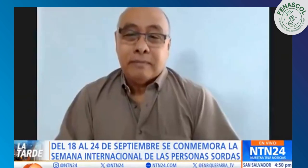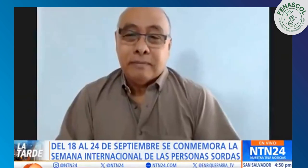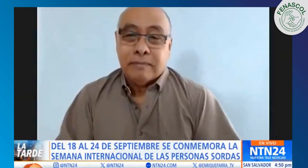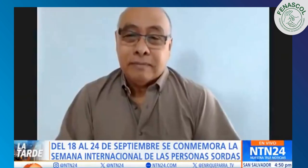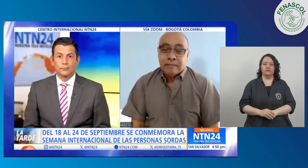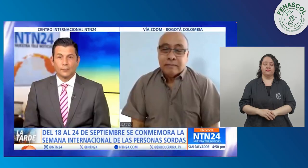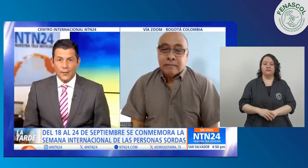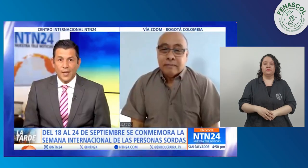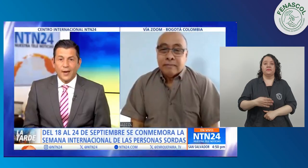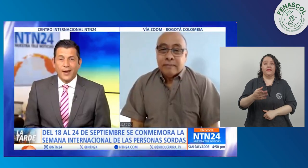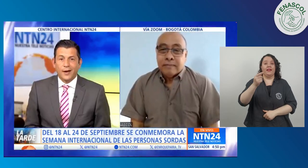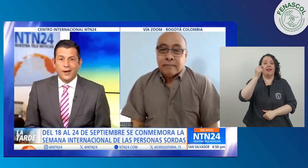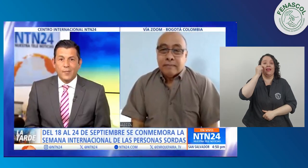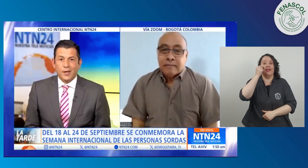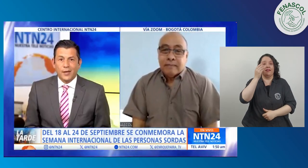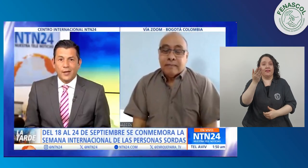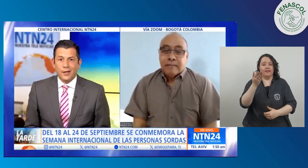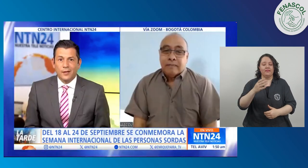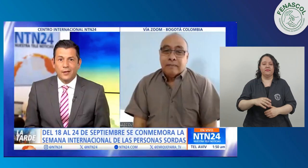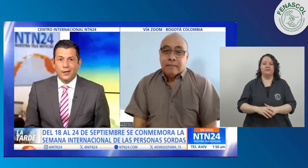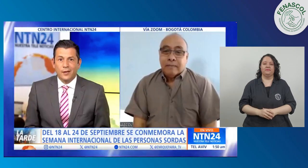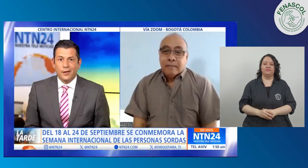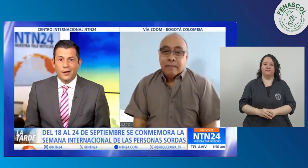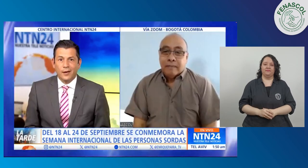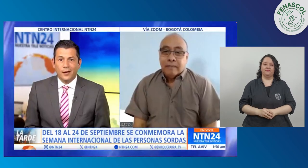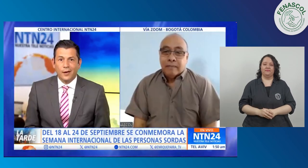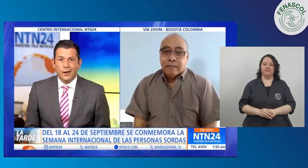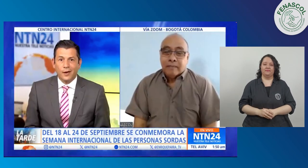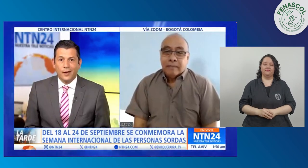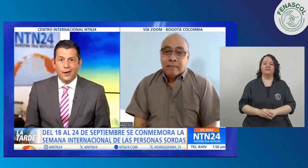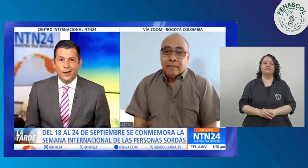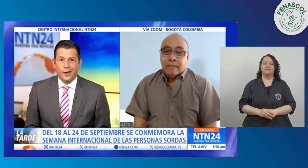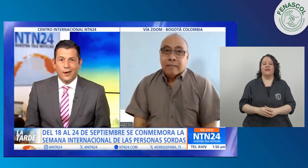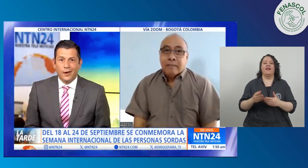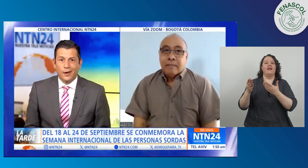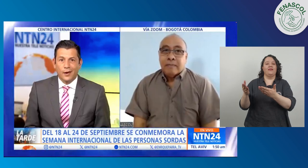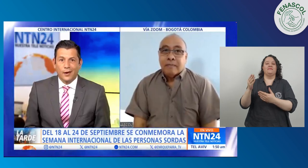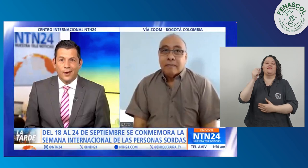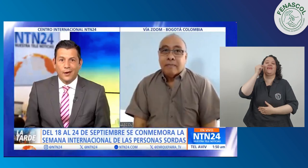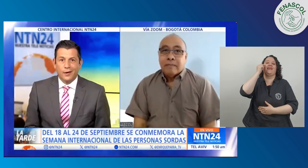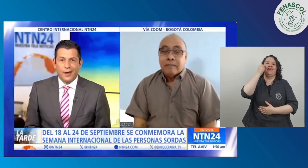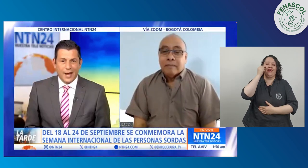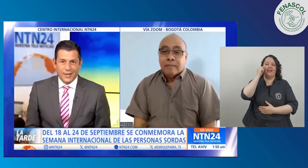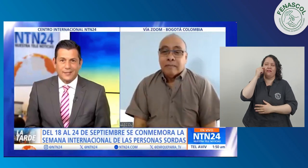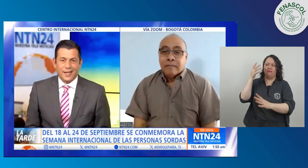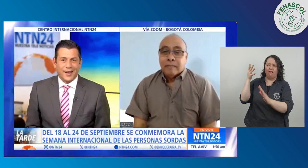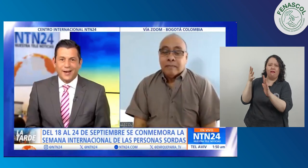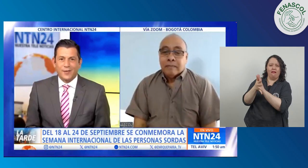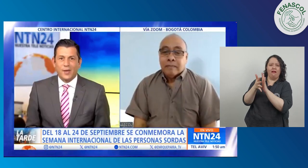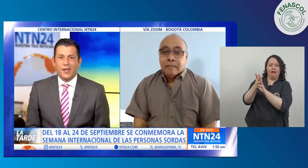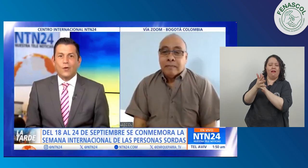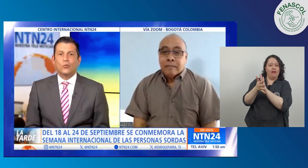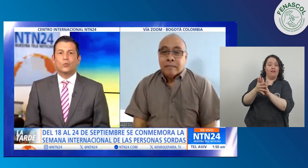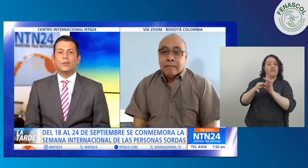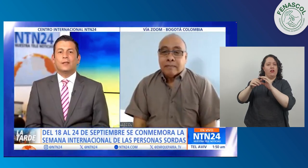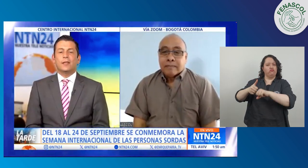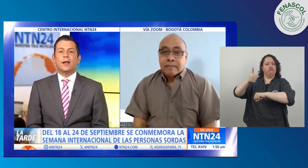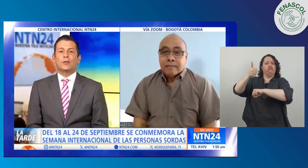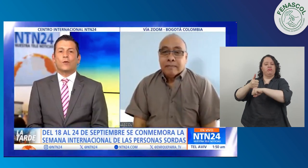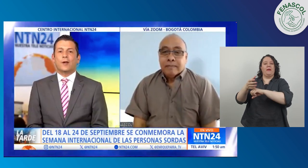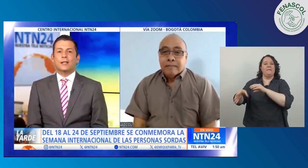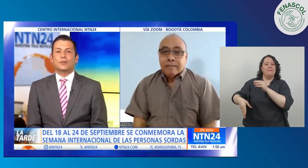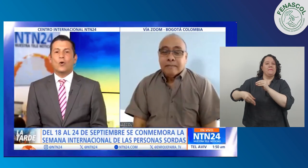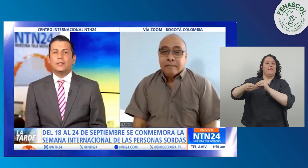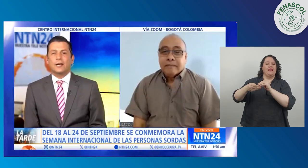lugar. Henry este Mejía. Es el reto, que se pueda señar en cualquier lugar del mundo. Ahí está Henry Mejía,